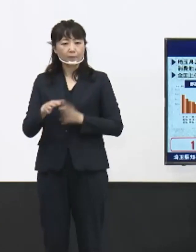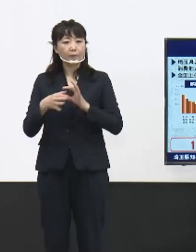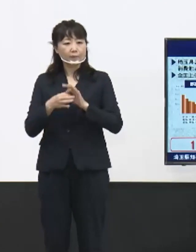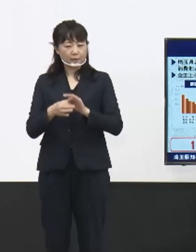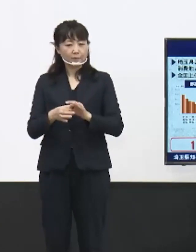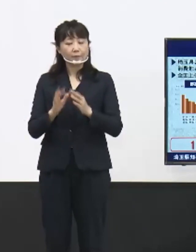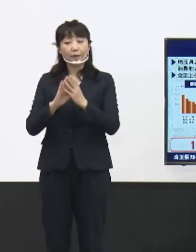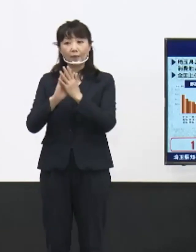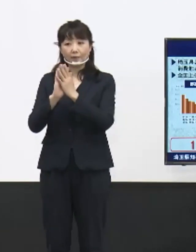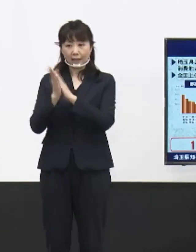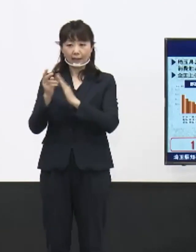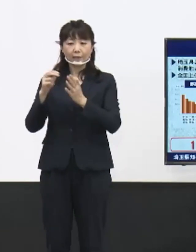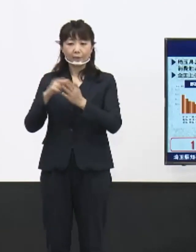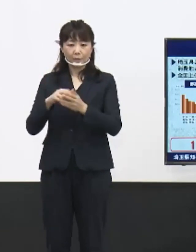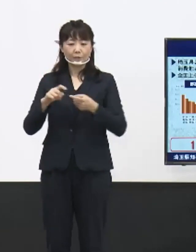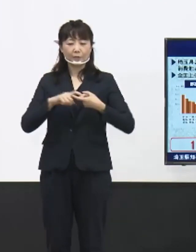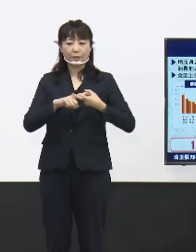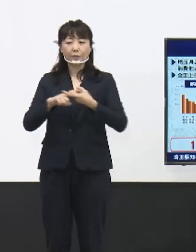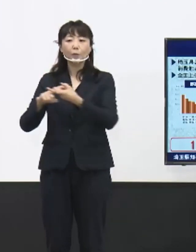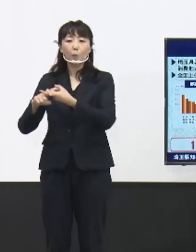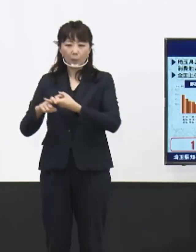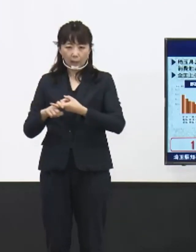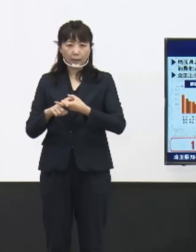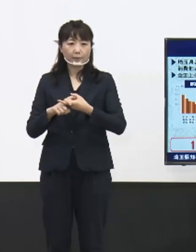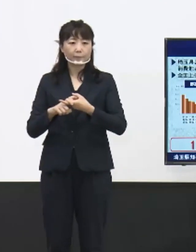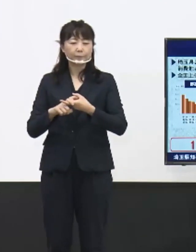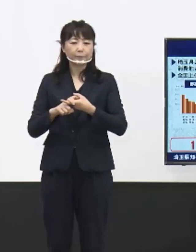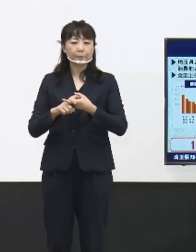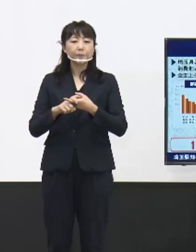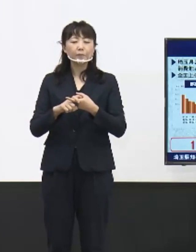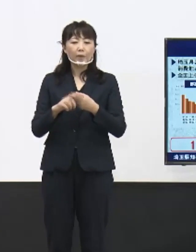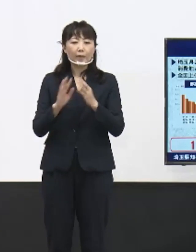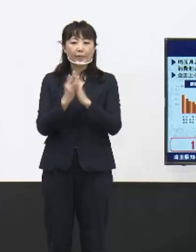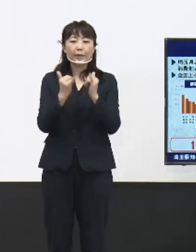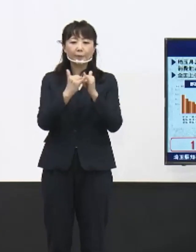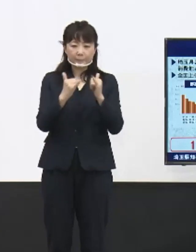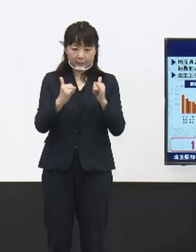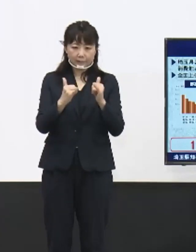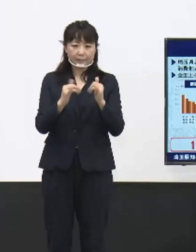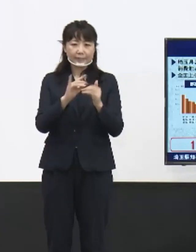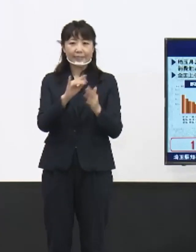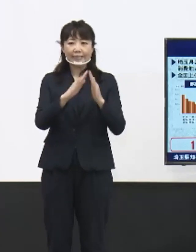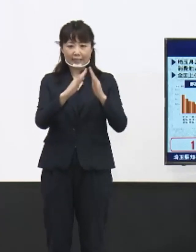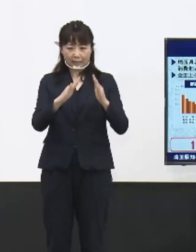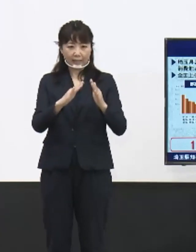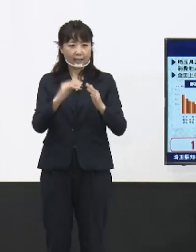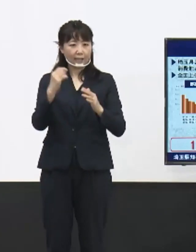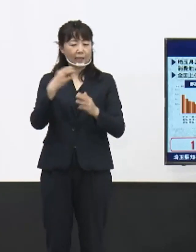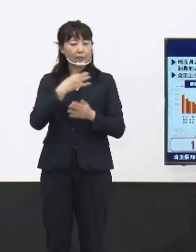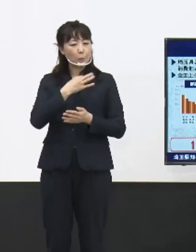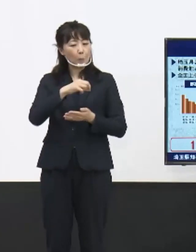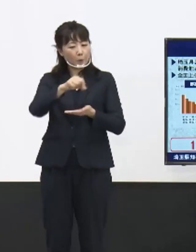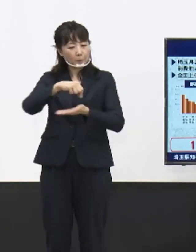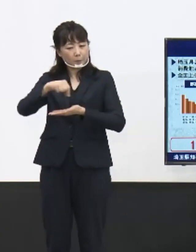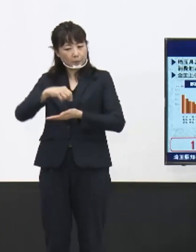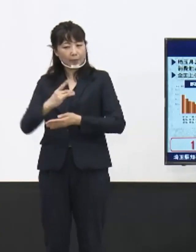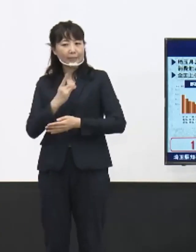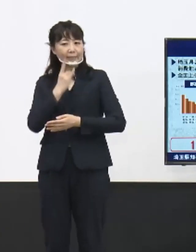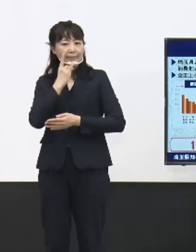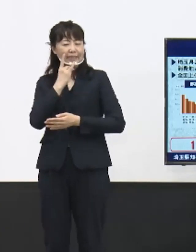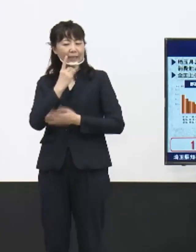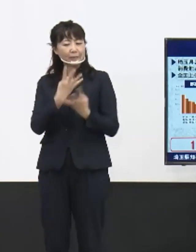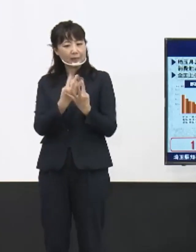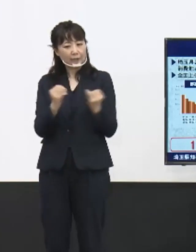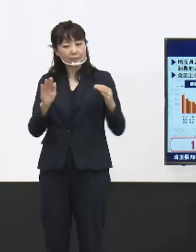会、それから県民から寄せられた声、議会の声、こういったことを考えると期待が高いものと考